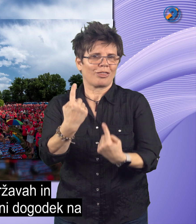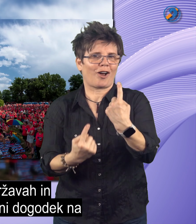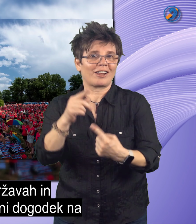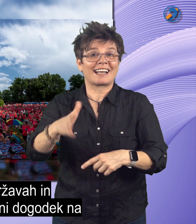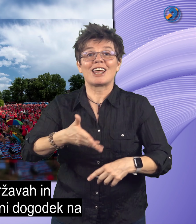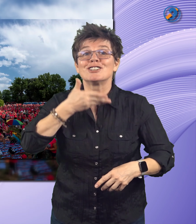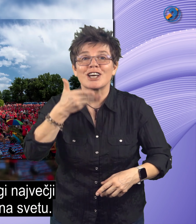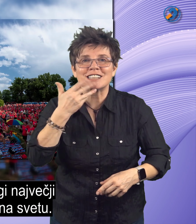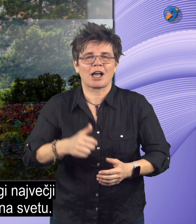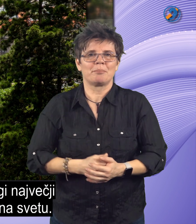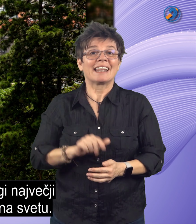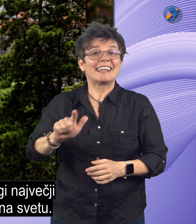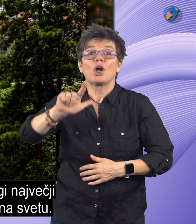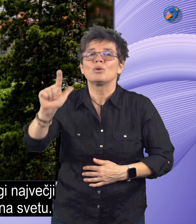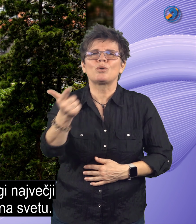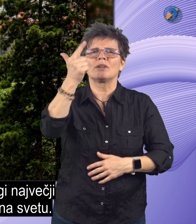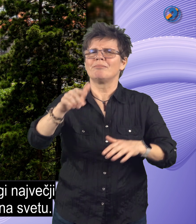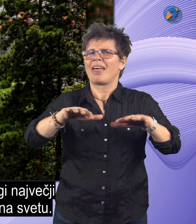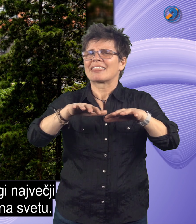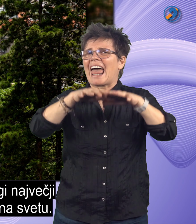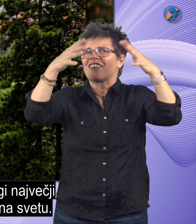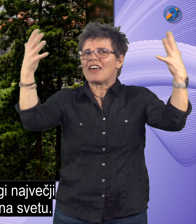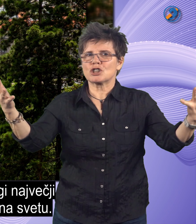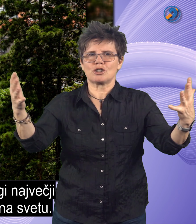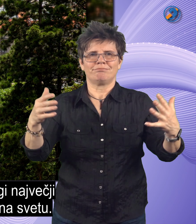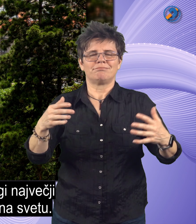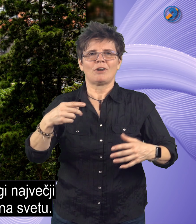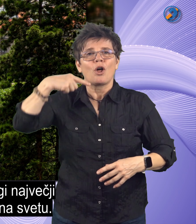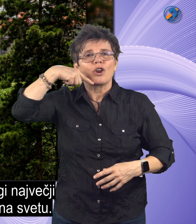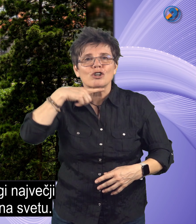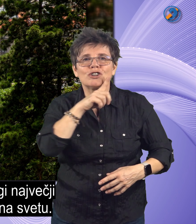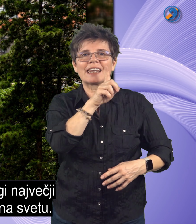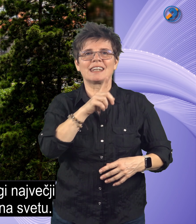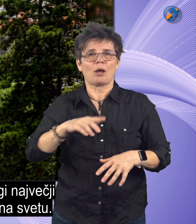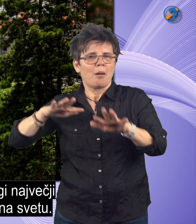na Češkem in drugi največji rožnati pohod na svetu.